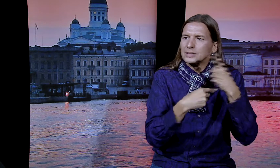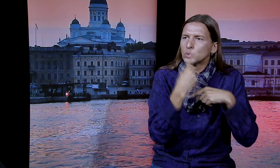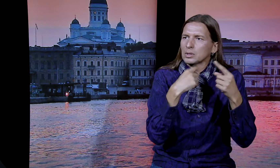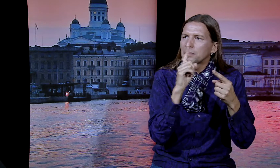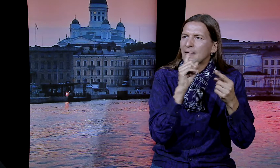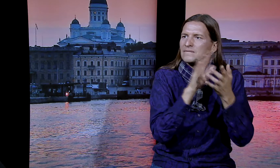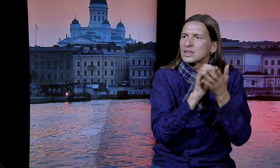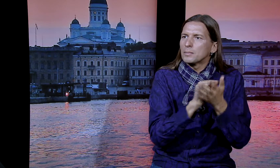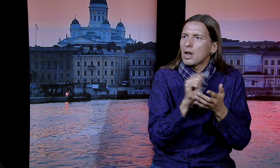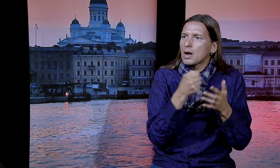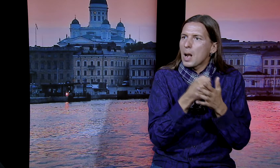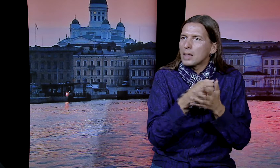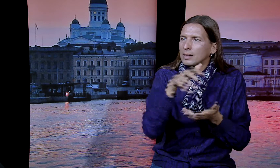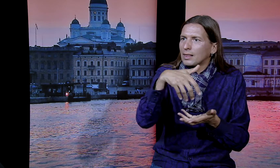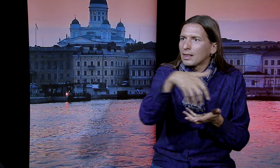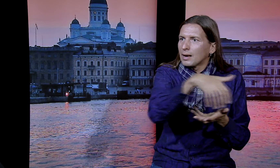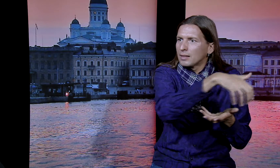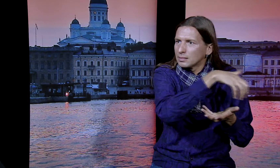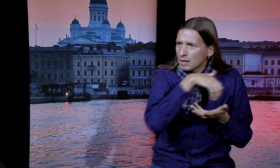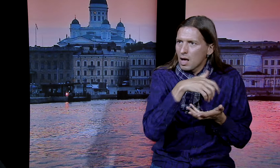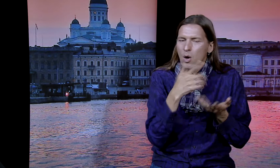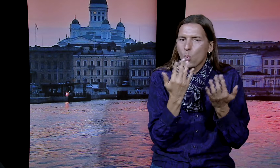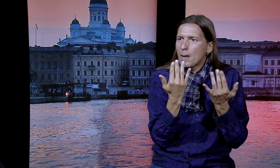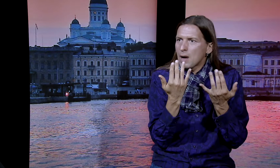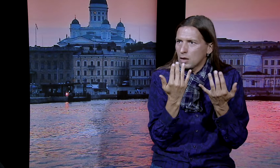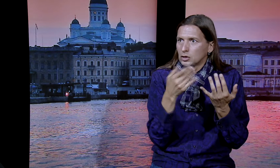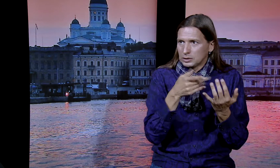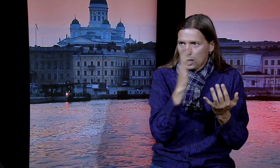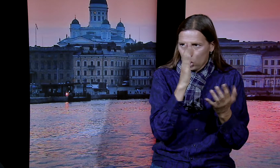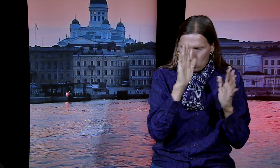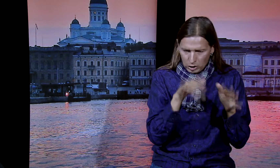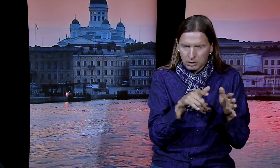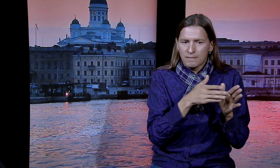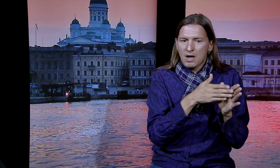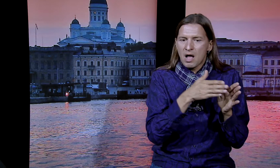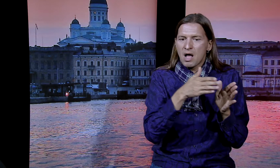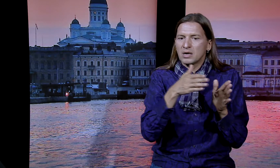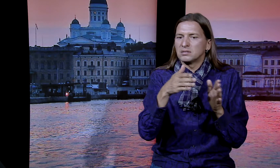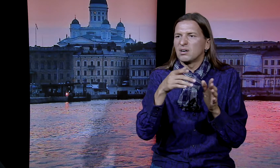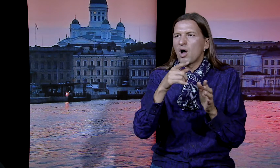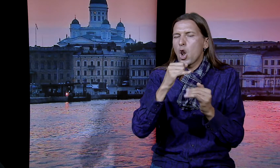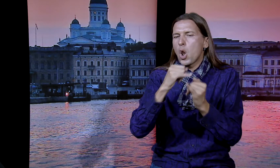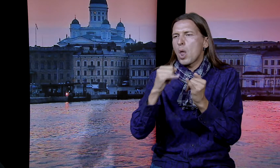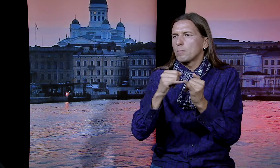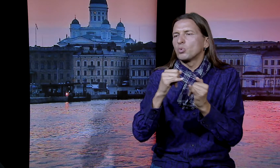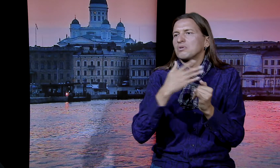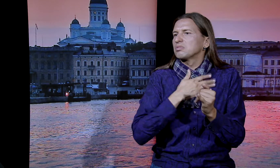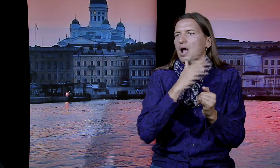Alussa laadittiin lista siitä, mitä viittomia sanakirjaan laitettaisiin. Viittomakuvan alle kirjattiin merkitykset